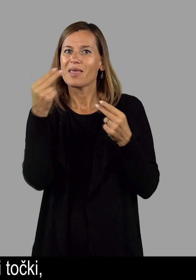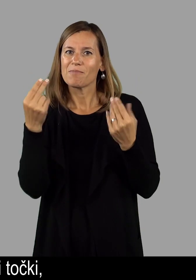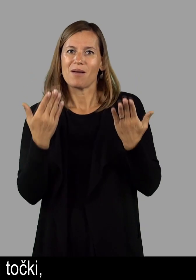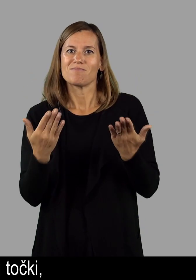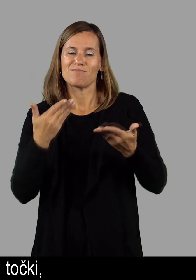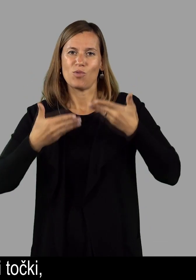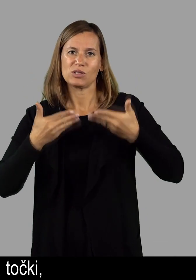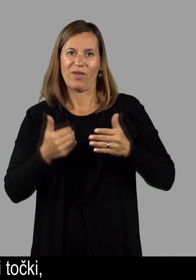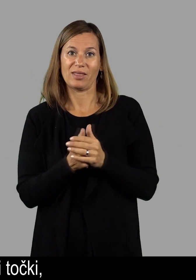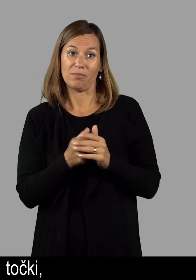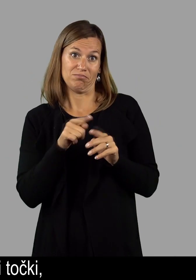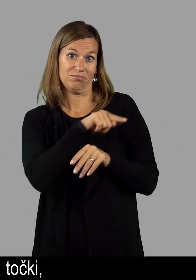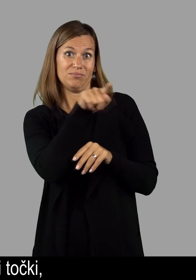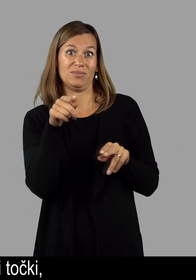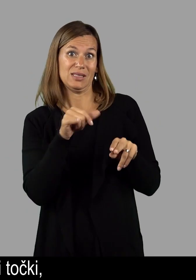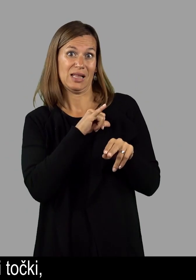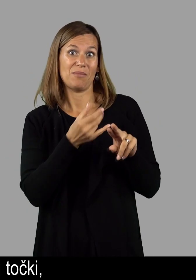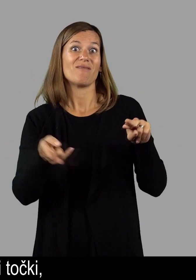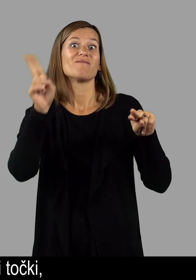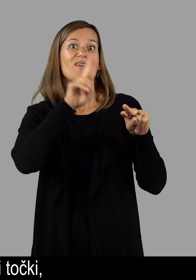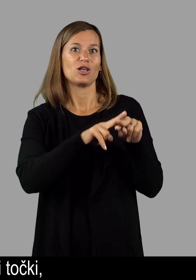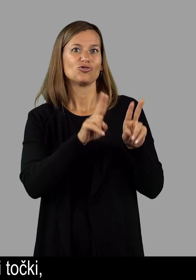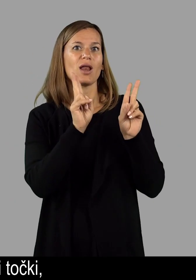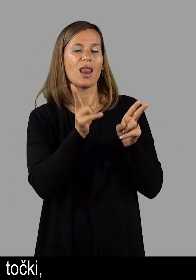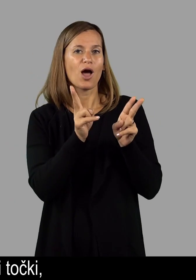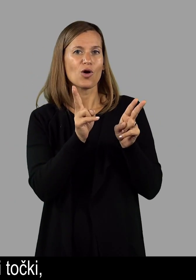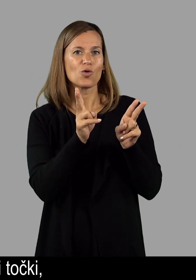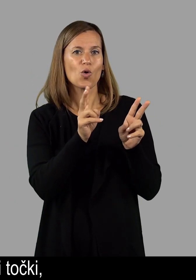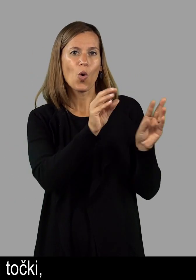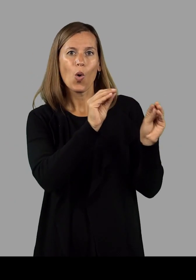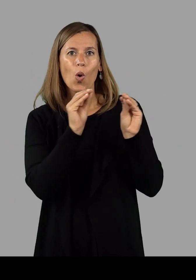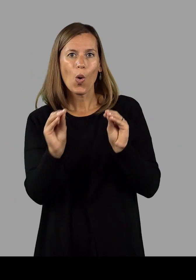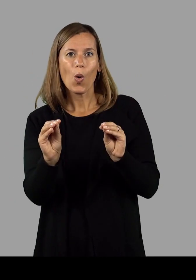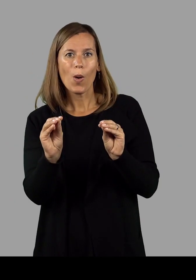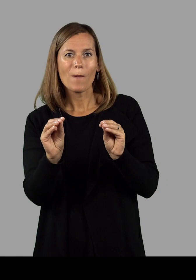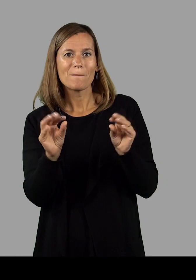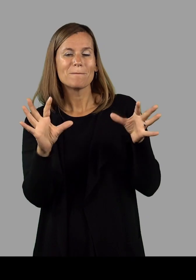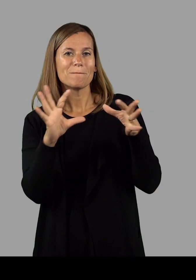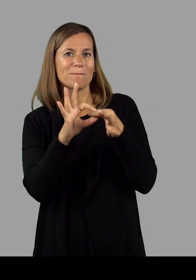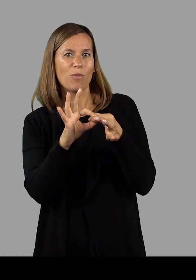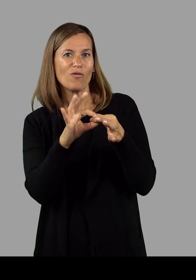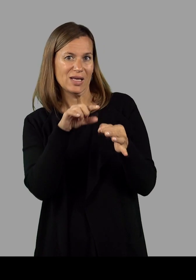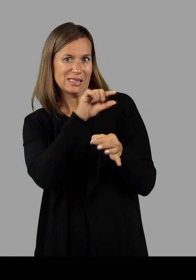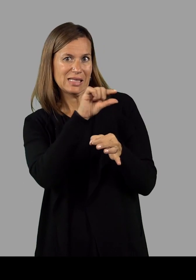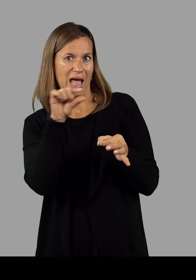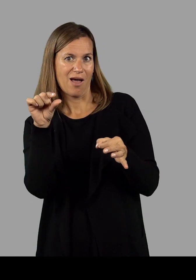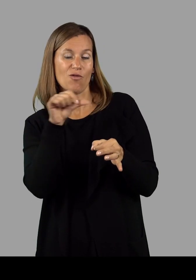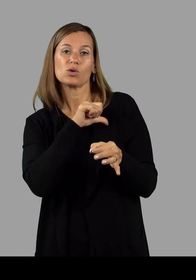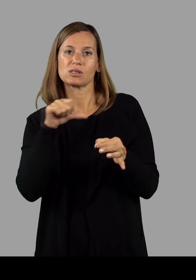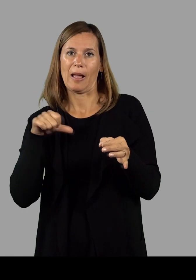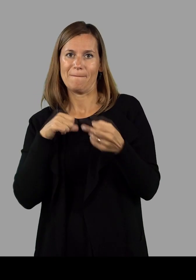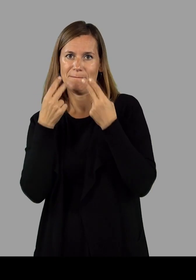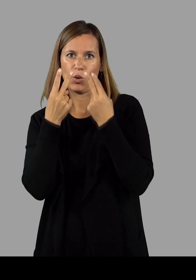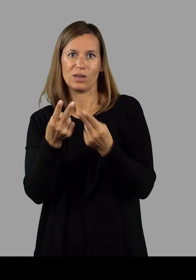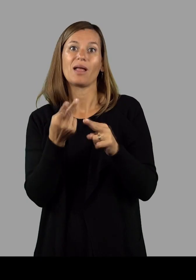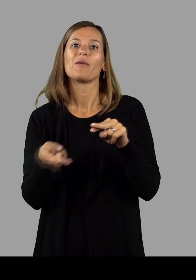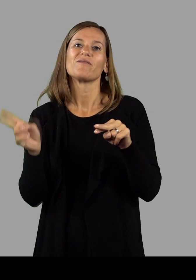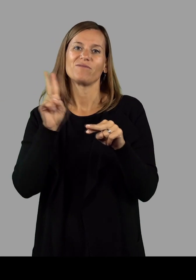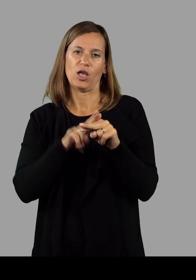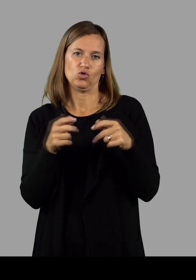kaj več o vsaki točki, si lahko pretipkate navedeno povezavo in si sami pogledate več